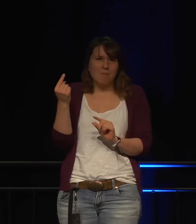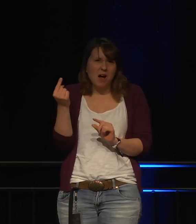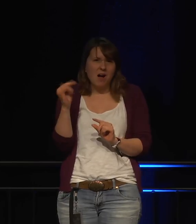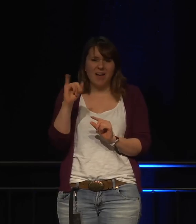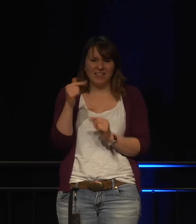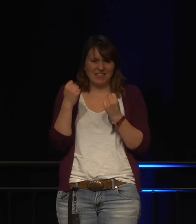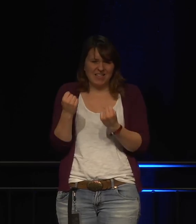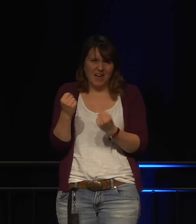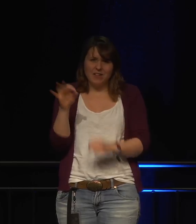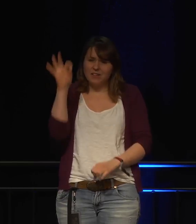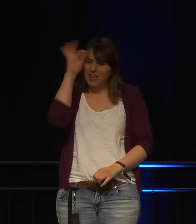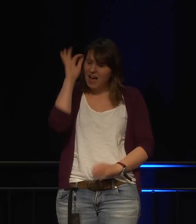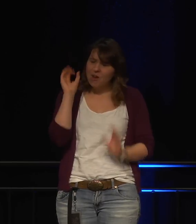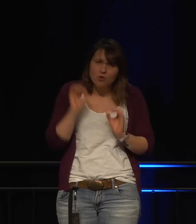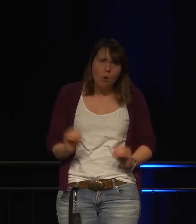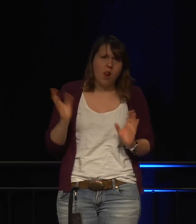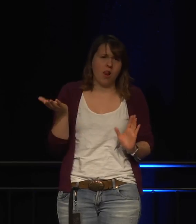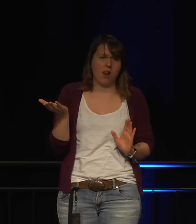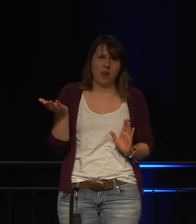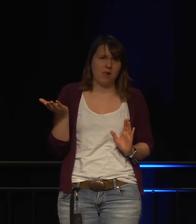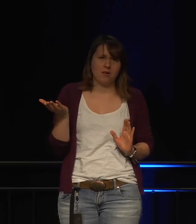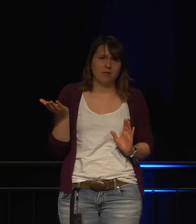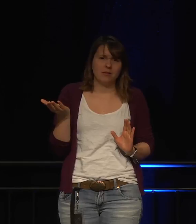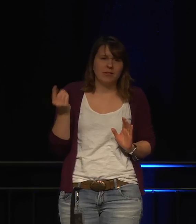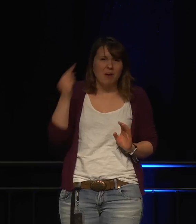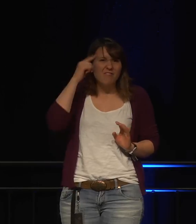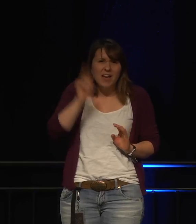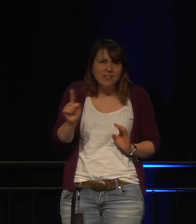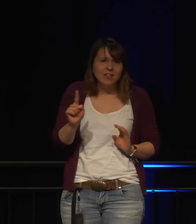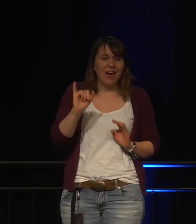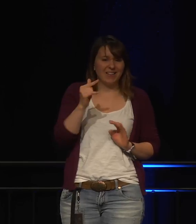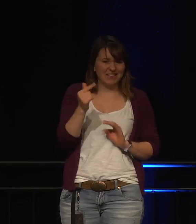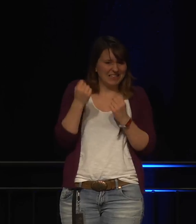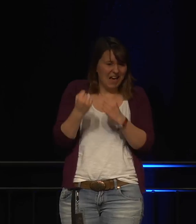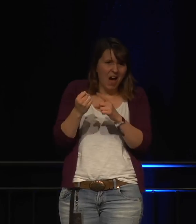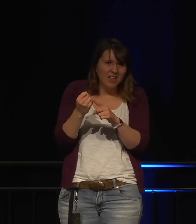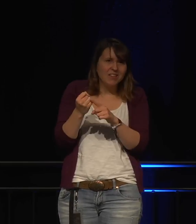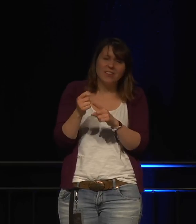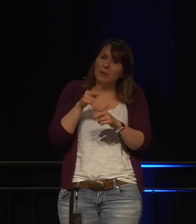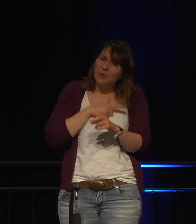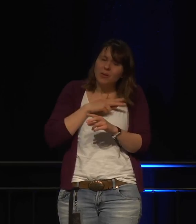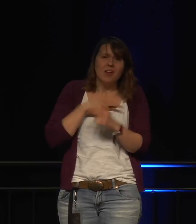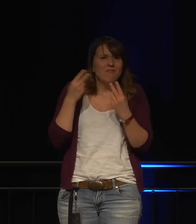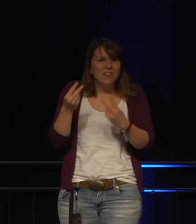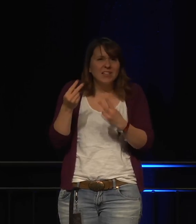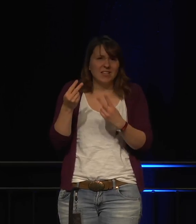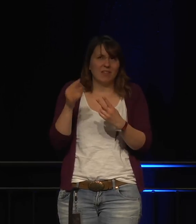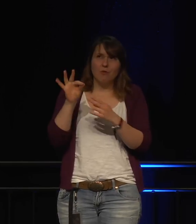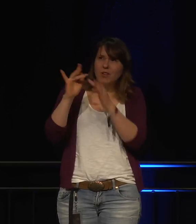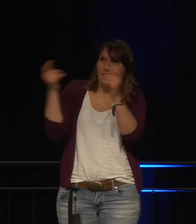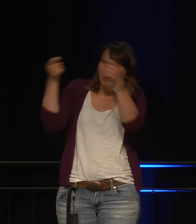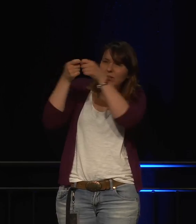No tenían el conocimiento que la seguridad informática podría ser más importante cuando comienzan a conectar